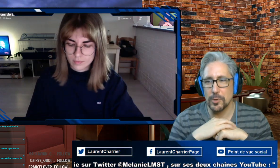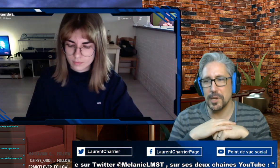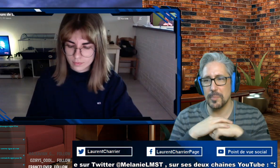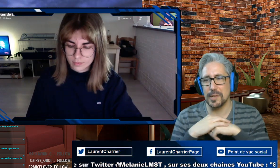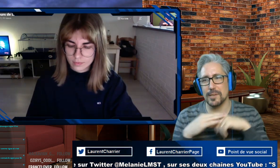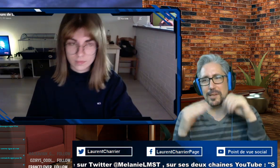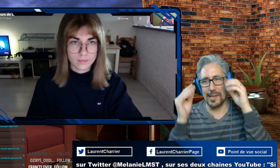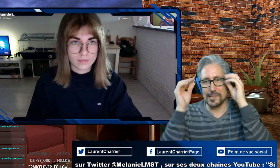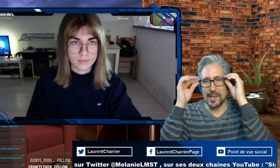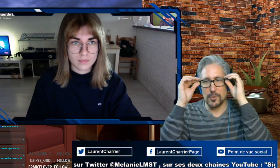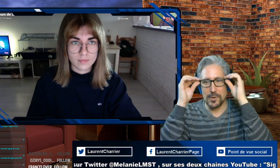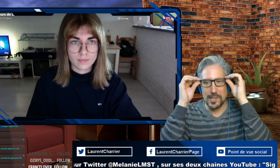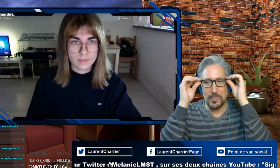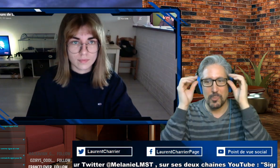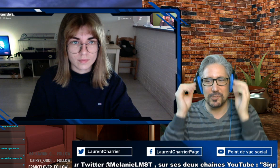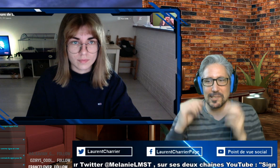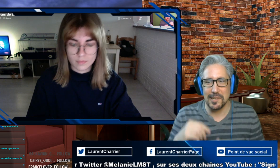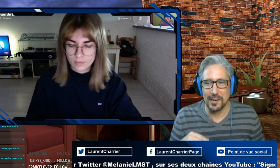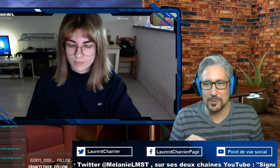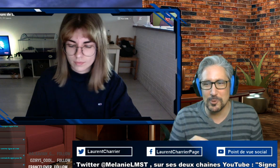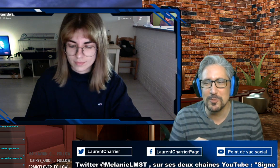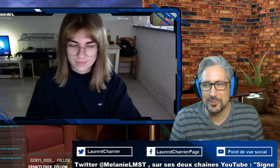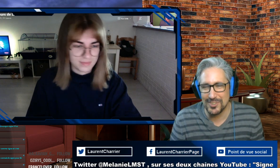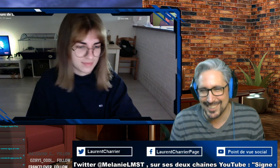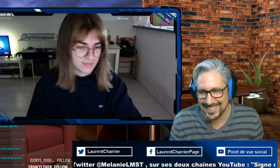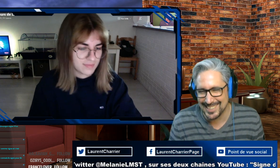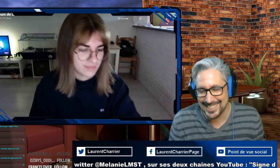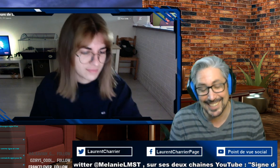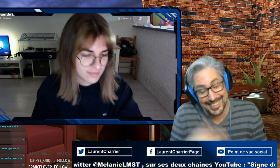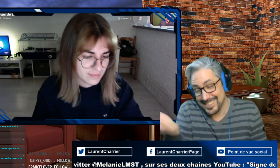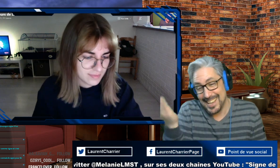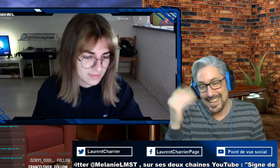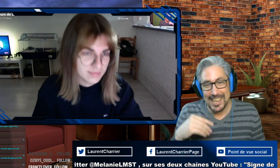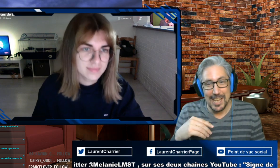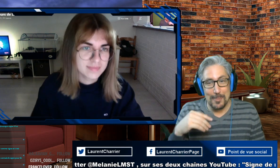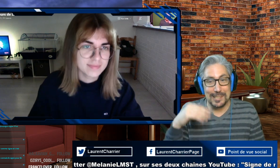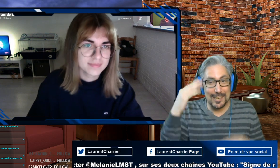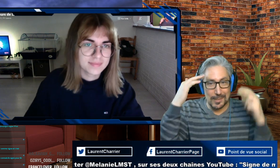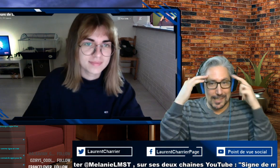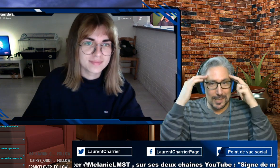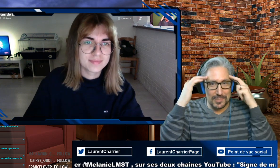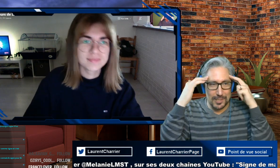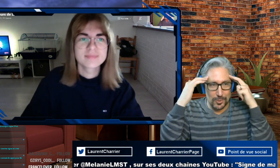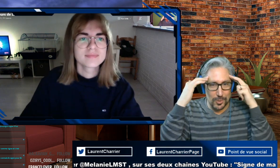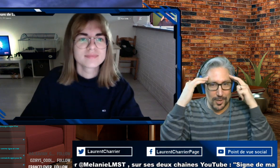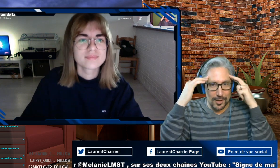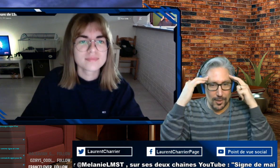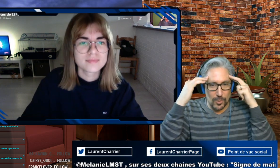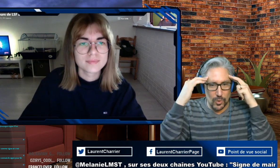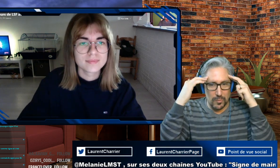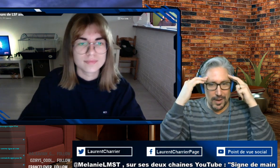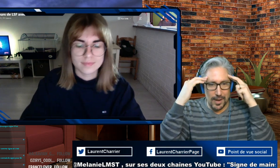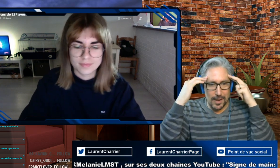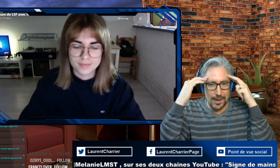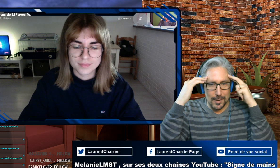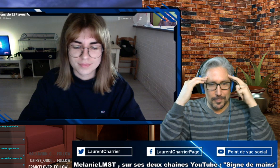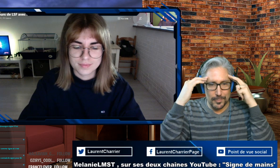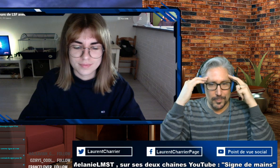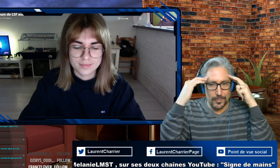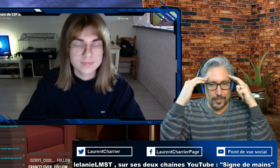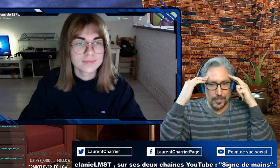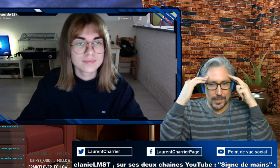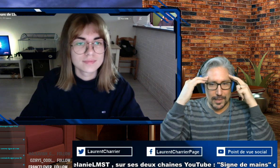Tu vas retenir EHPAD, escargot hyper plus accéléré de ouf. Mais c'est comme ça, c'est des petits trucs qu'on